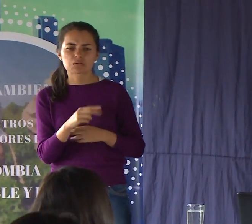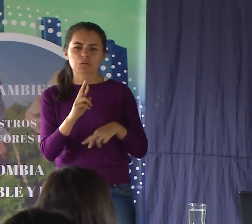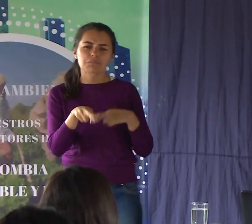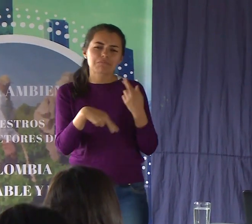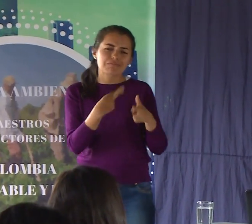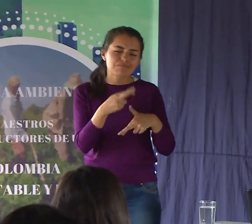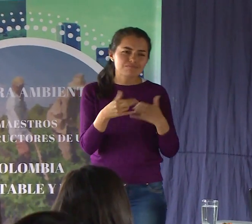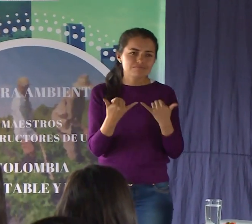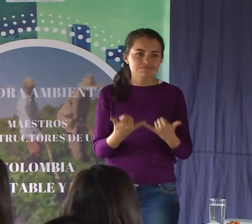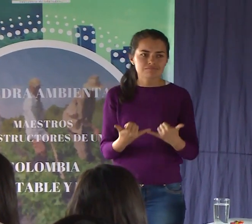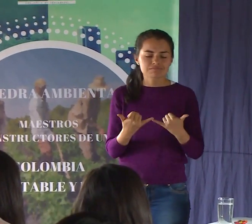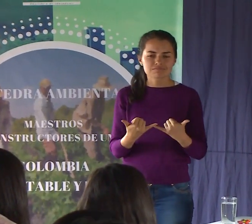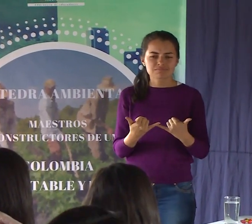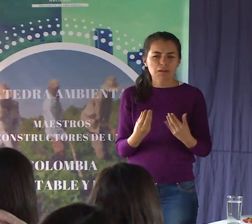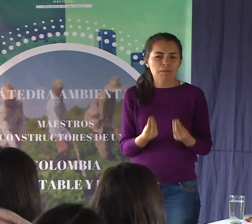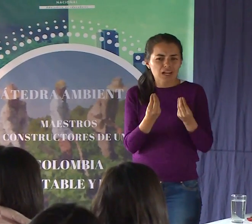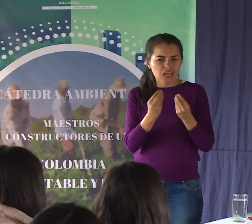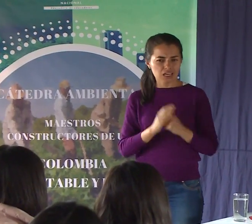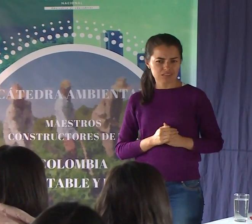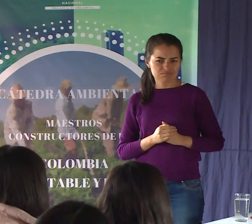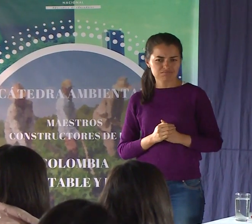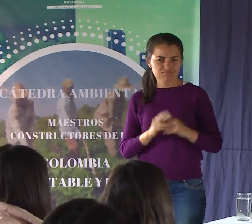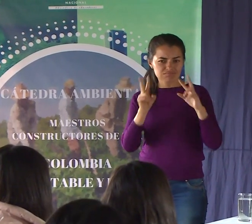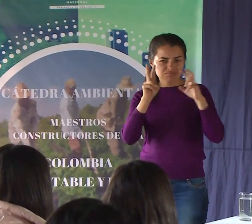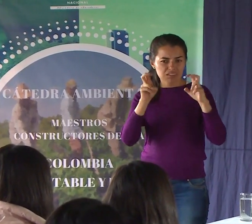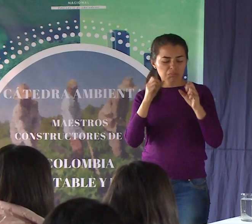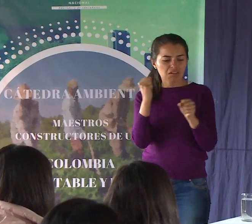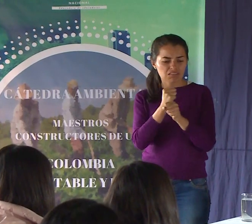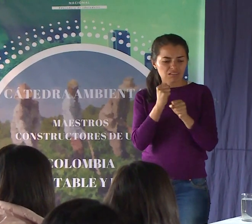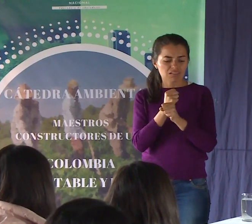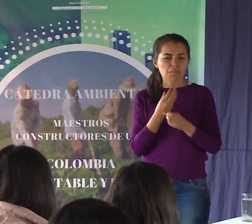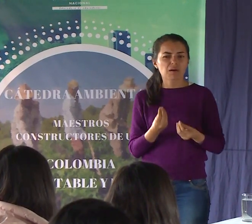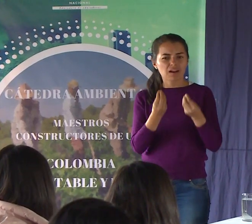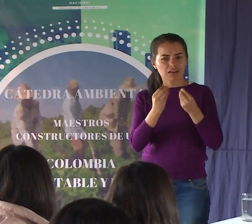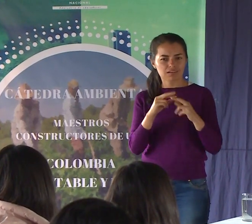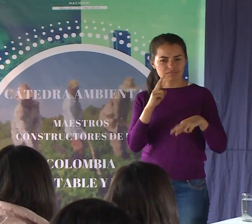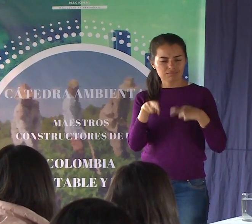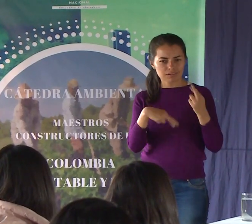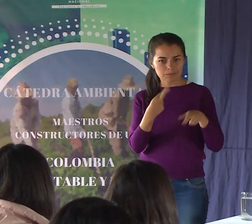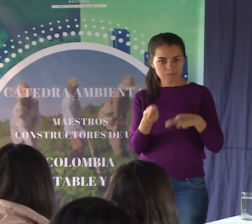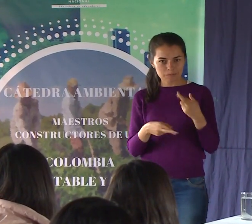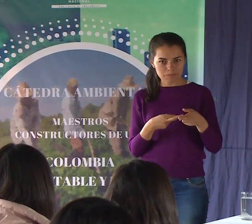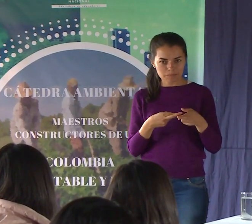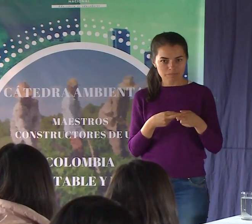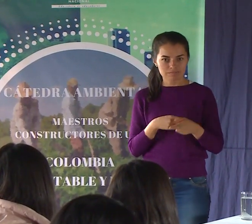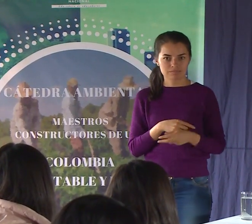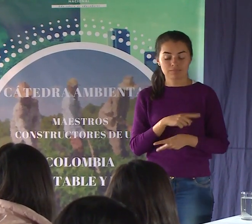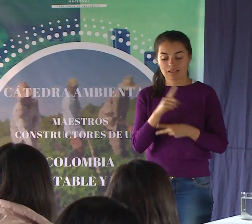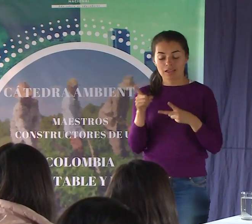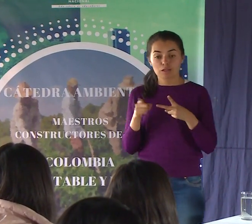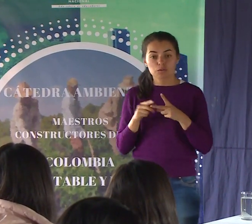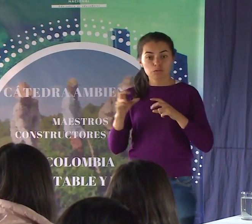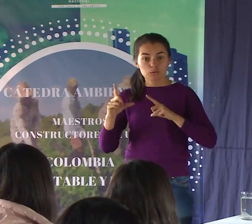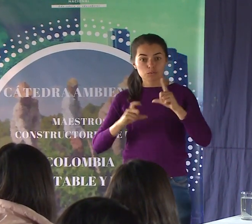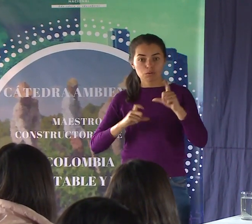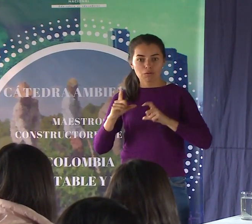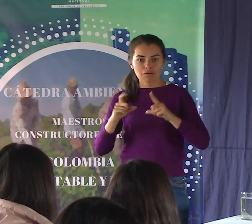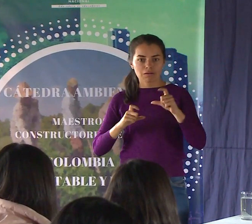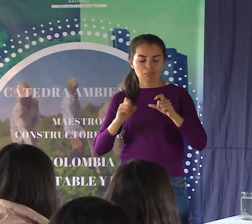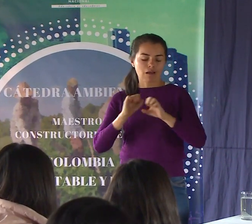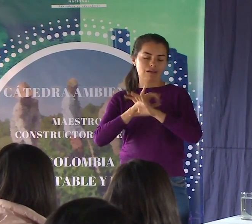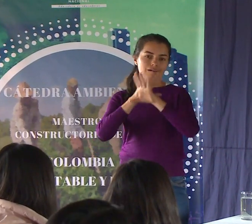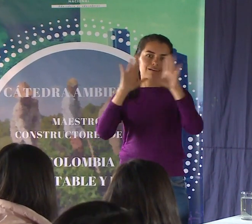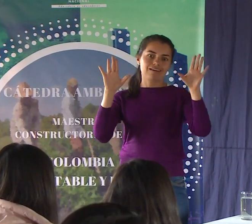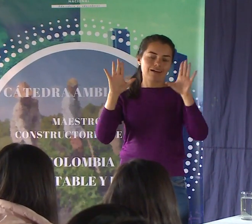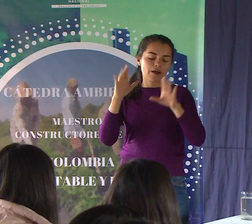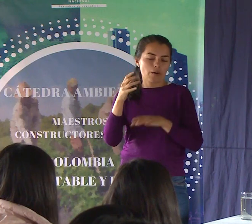en día, ¿para qué eso? ¿Qué sentido tiene? Y hablar de turismo, pues ya tiene un sentido, porque si ustedes se